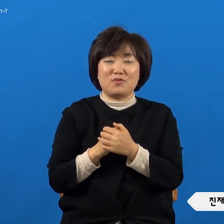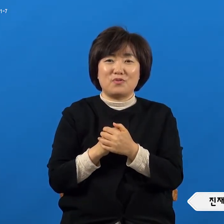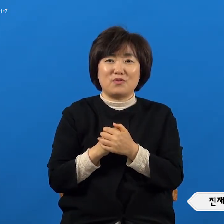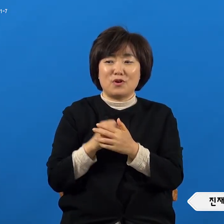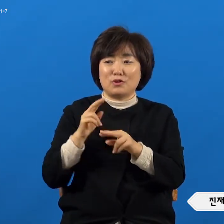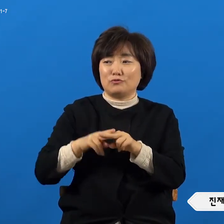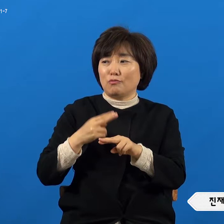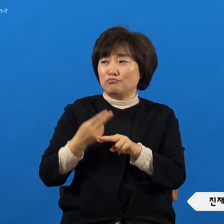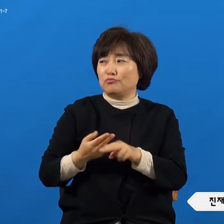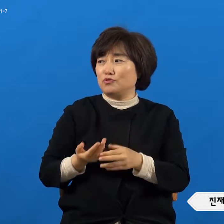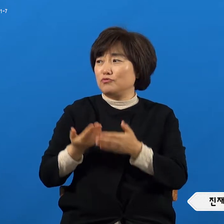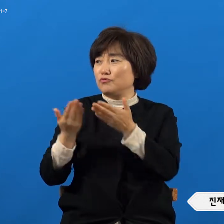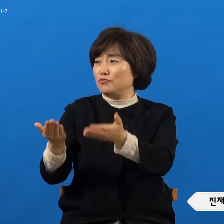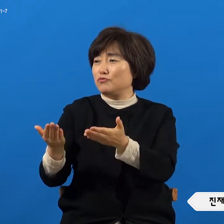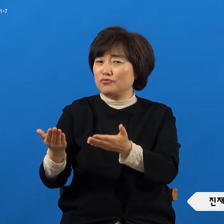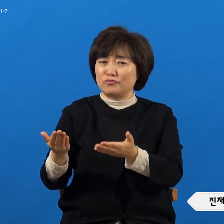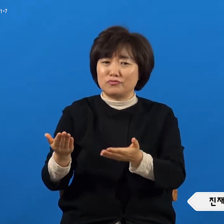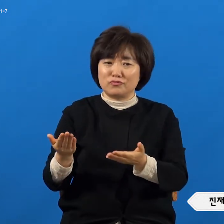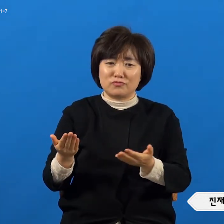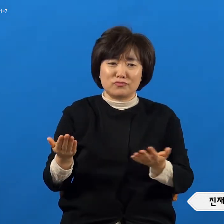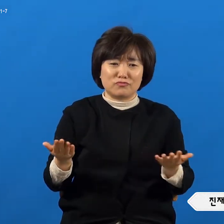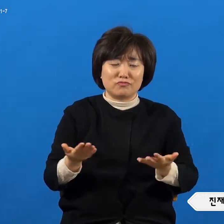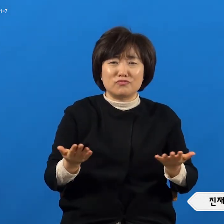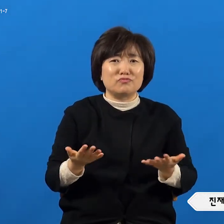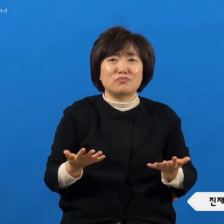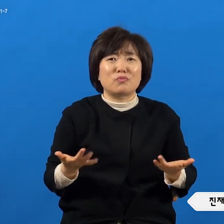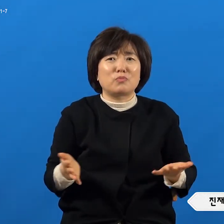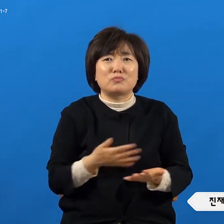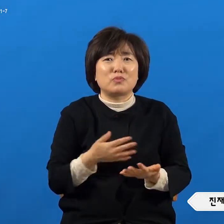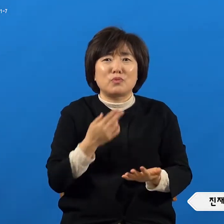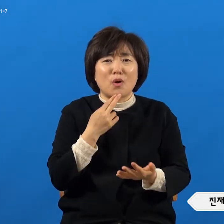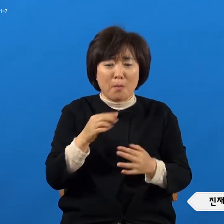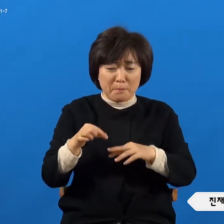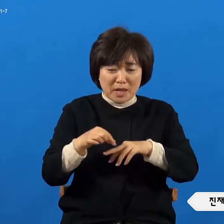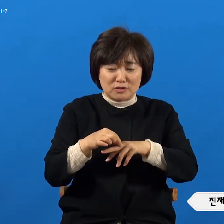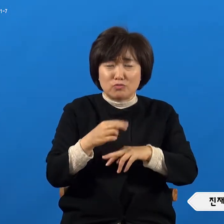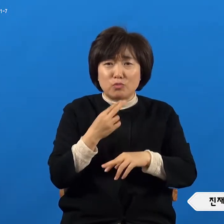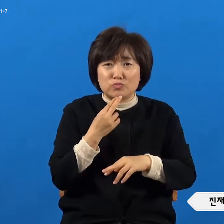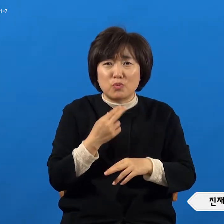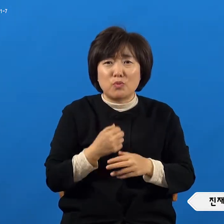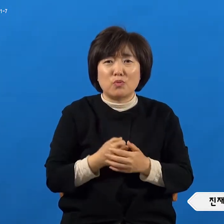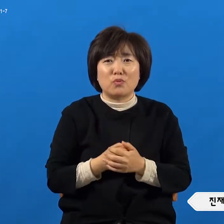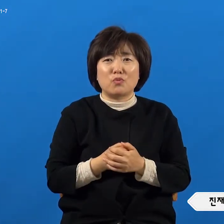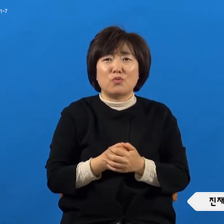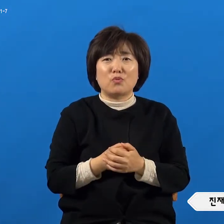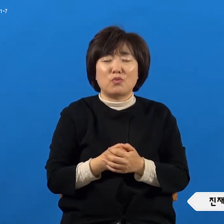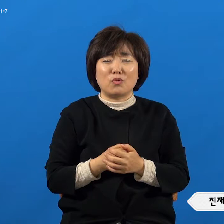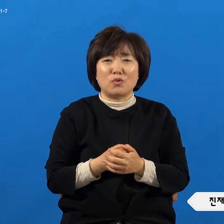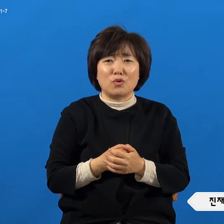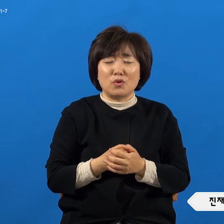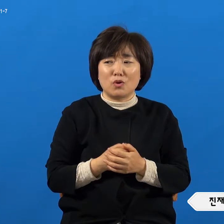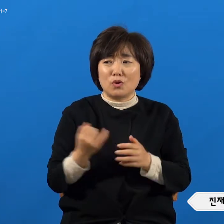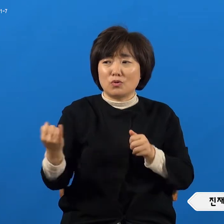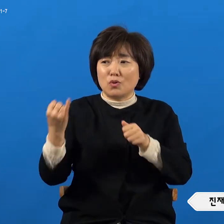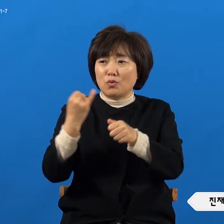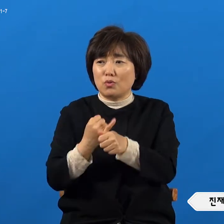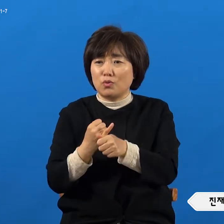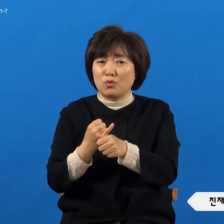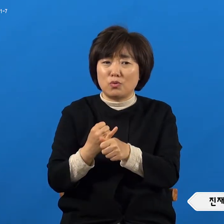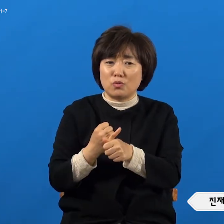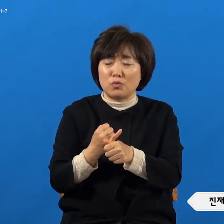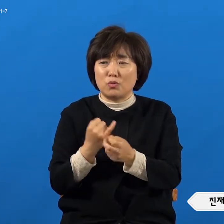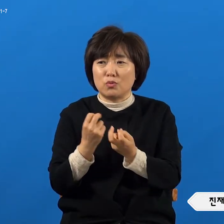선물을 줄 수 있는 아무런 능력이 안 됩니다. 반지도 줄 수 없어서 그 결혼에 그